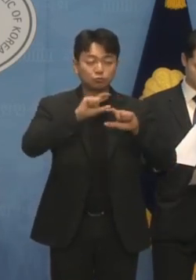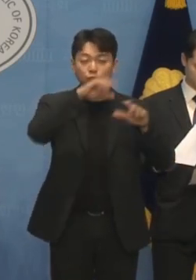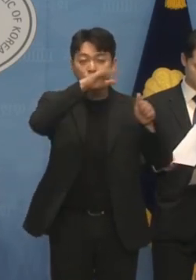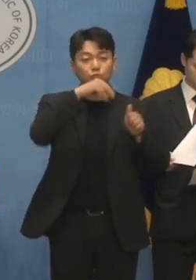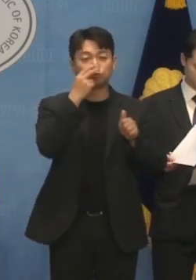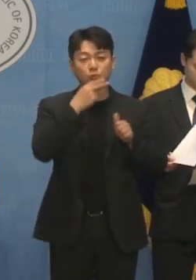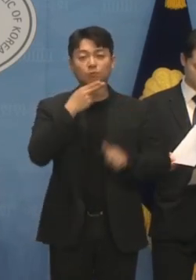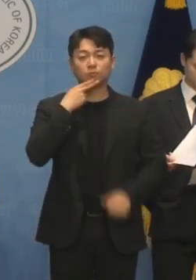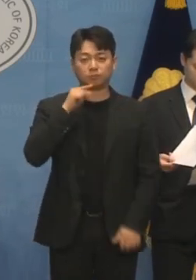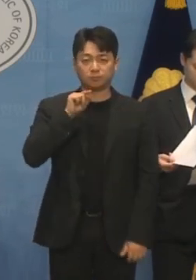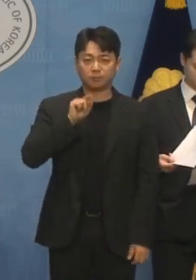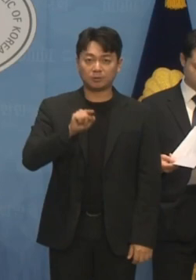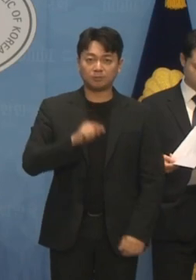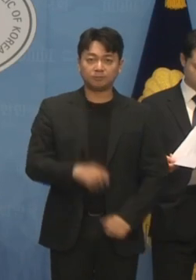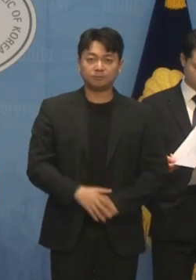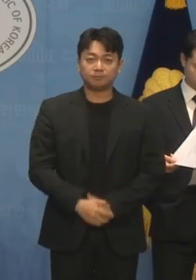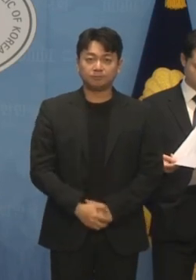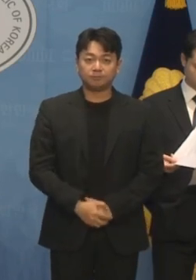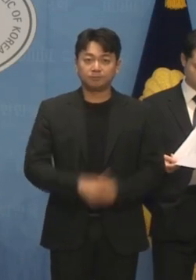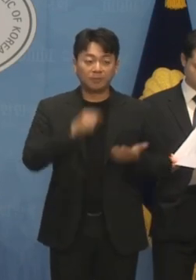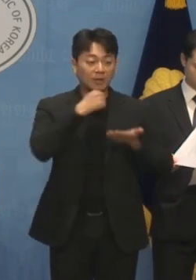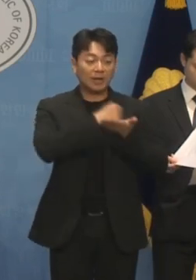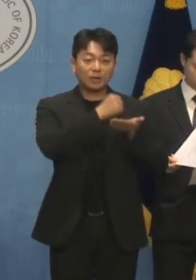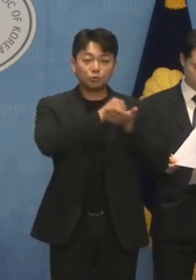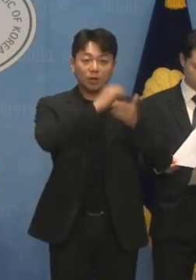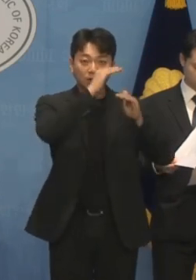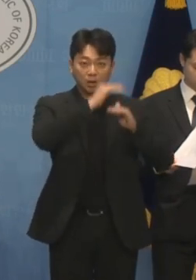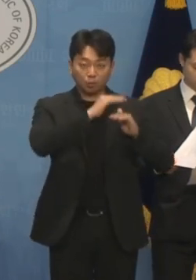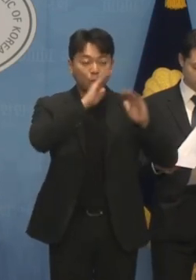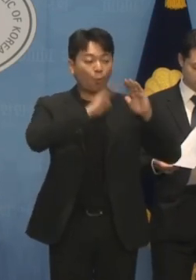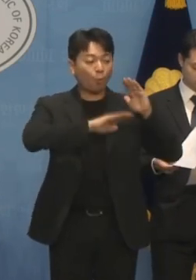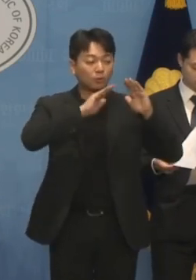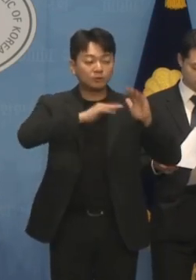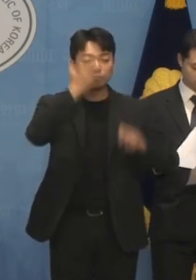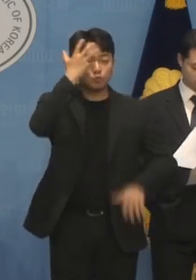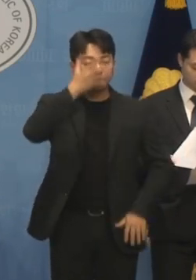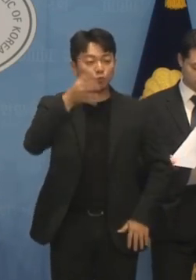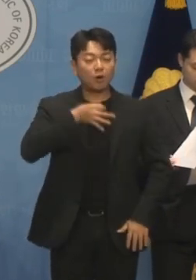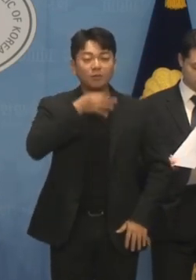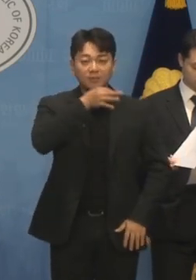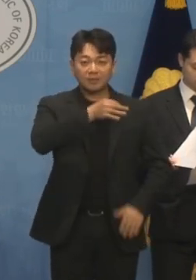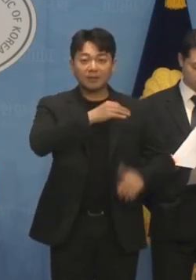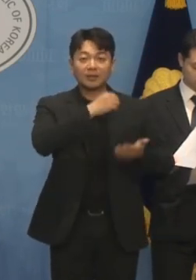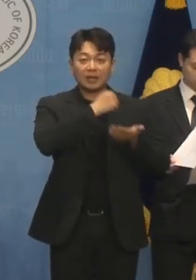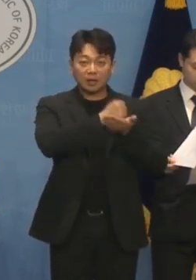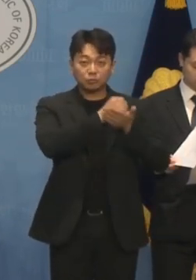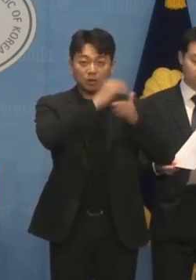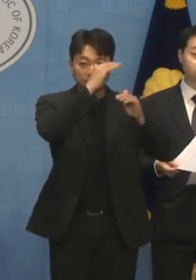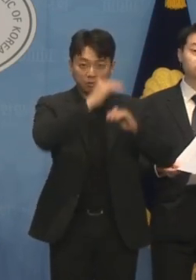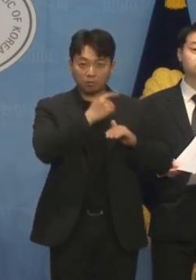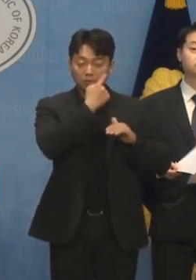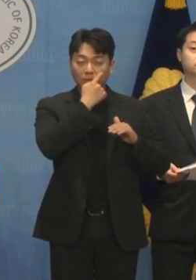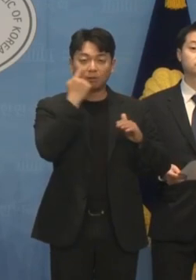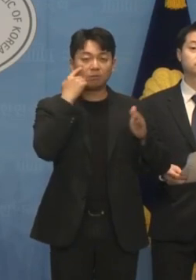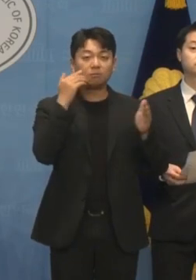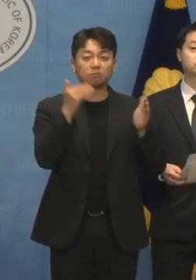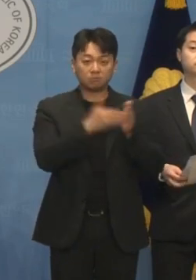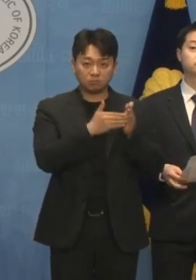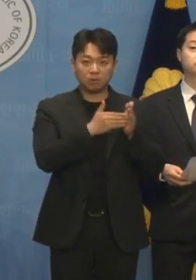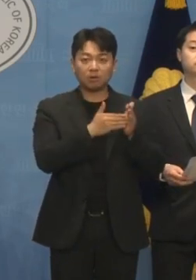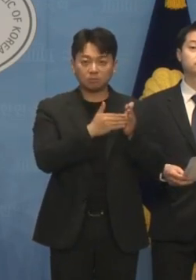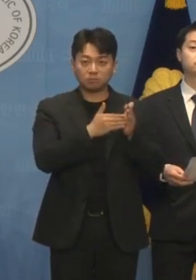없습니다 해당 교자가 후임을 하고 그 어떤 법도 할지가 없음을